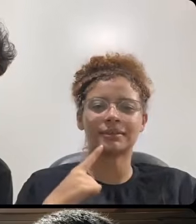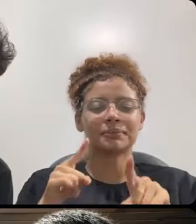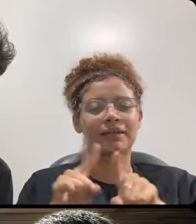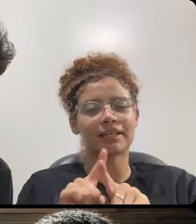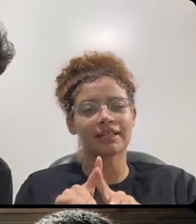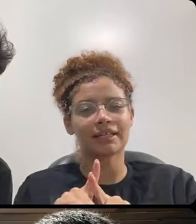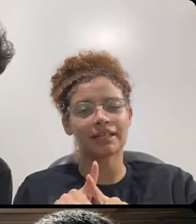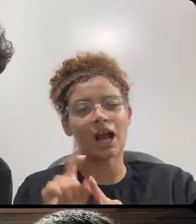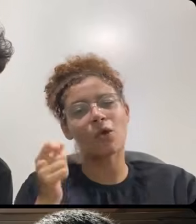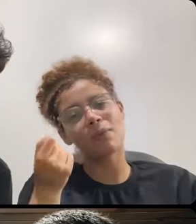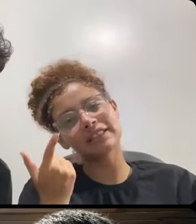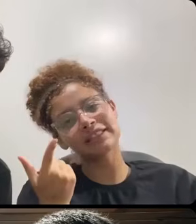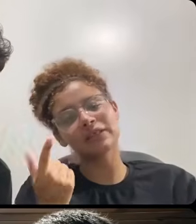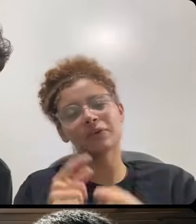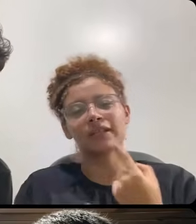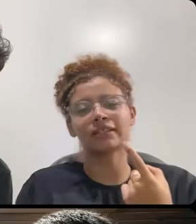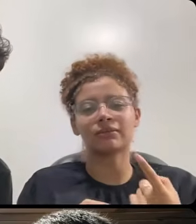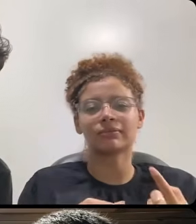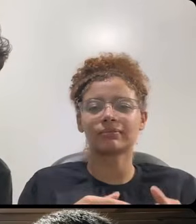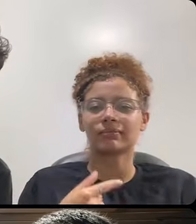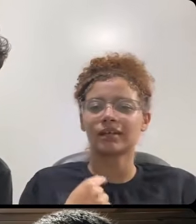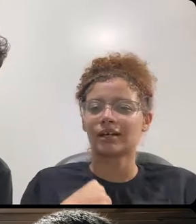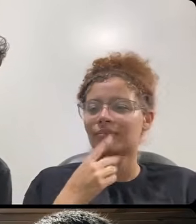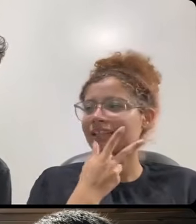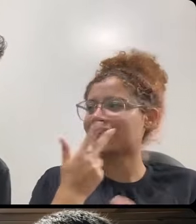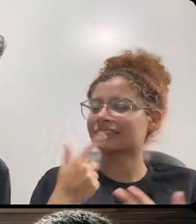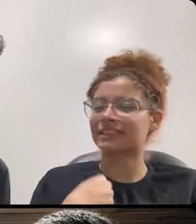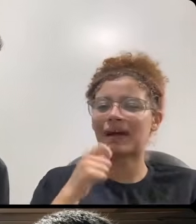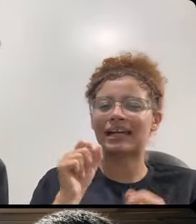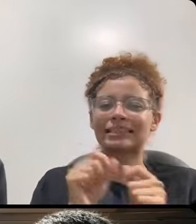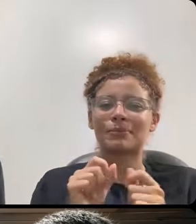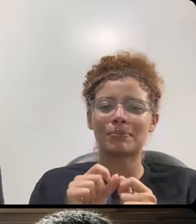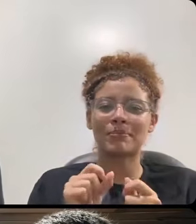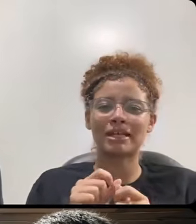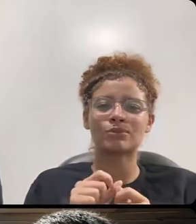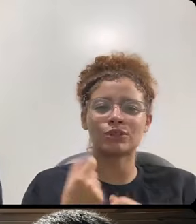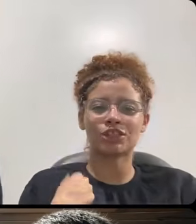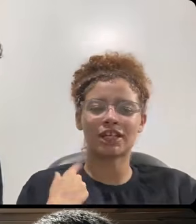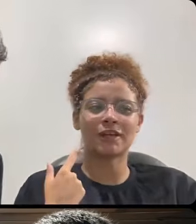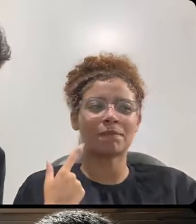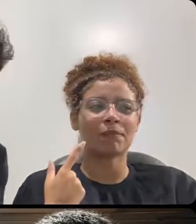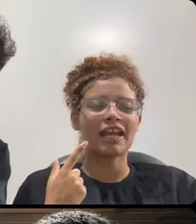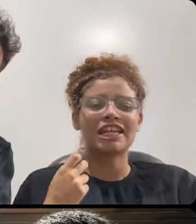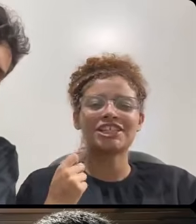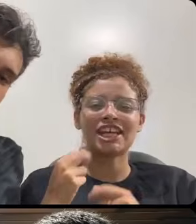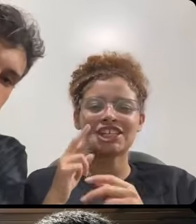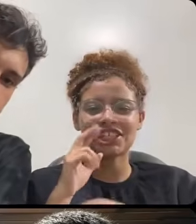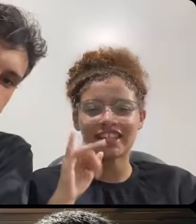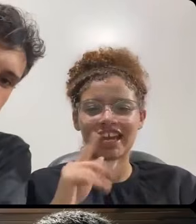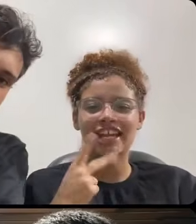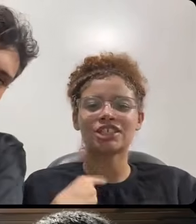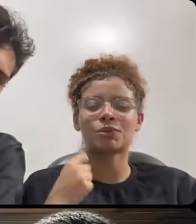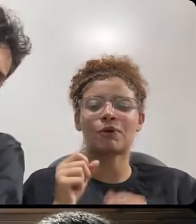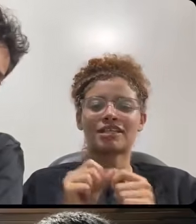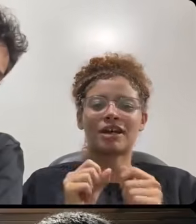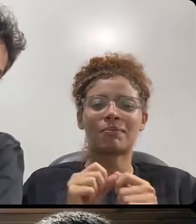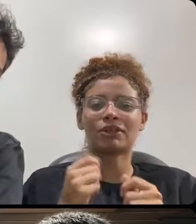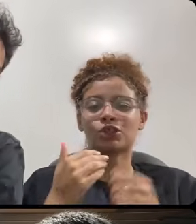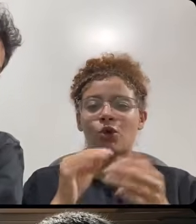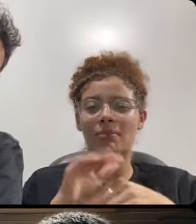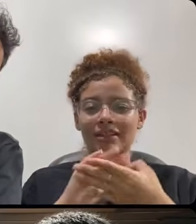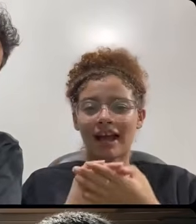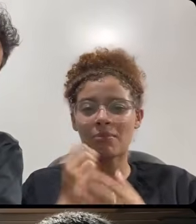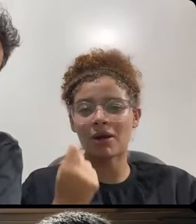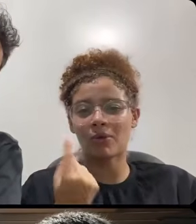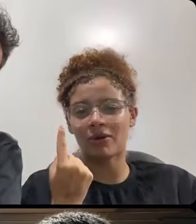tem também. Algumas sim, outras não. Mas essas partes mesmo de rigidez, de, por exemplo,